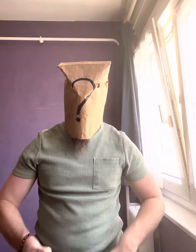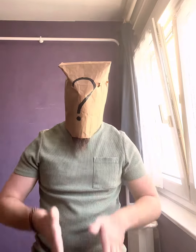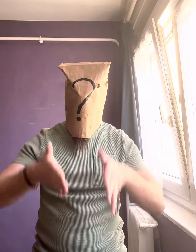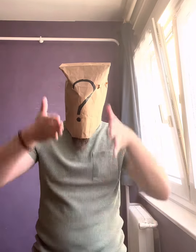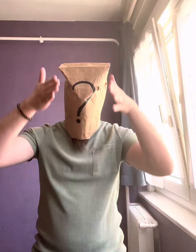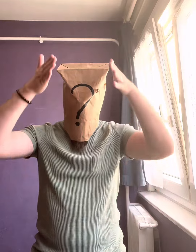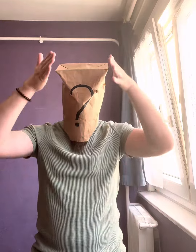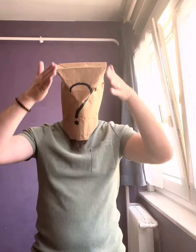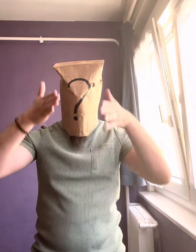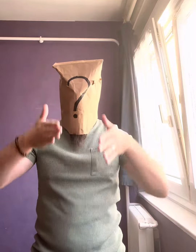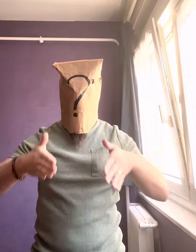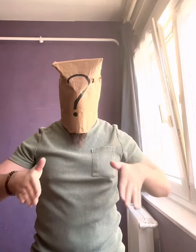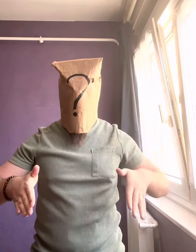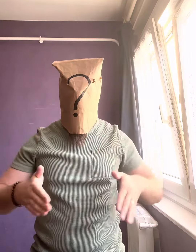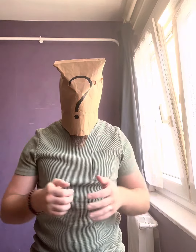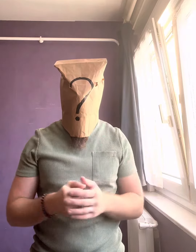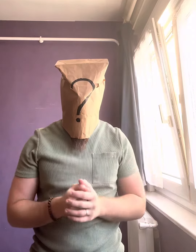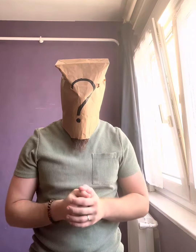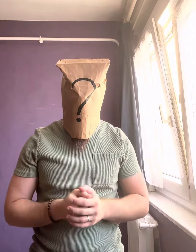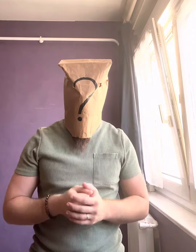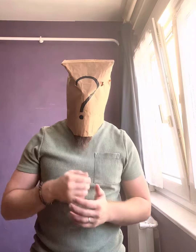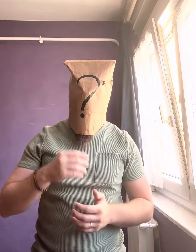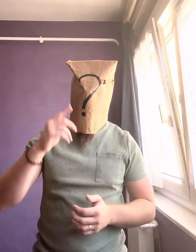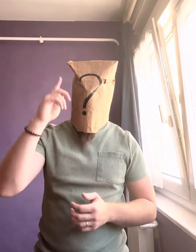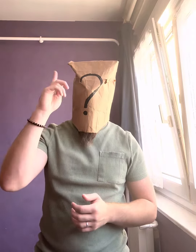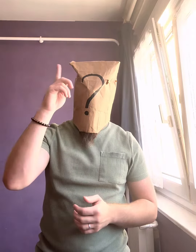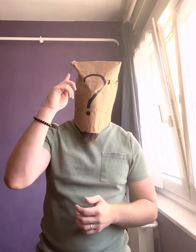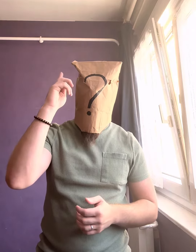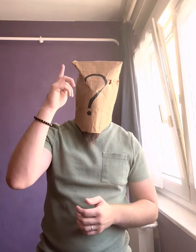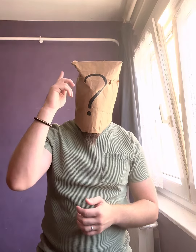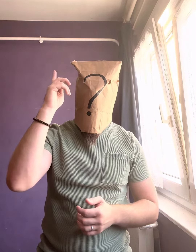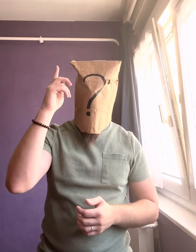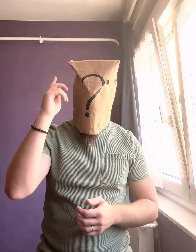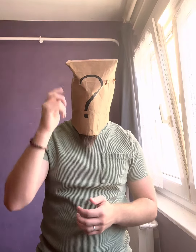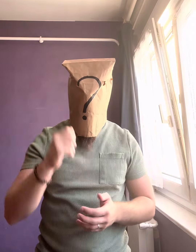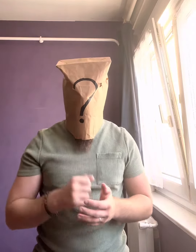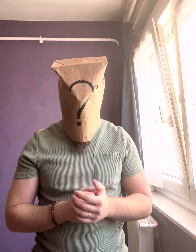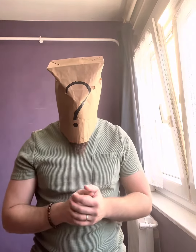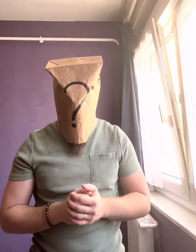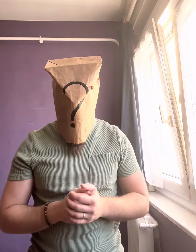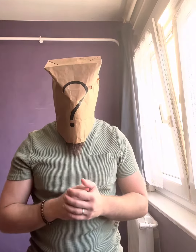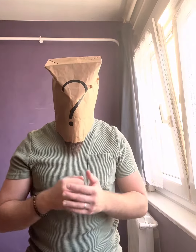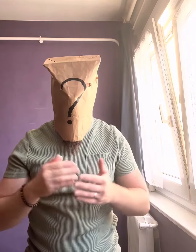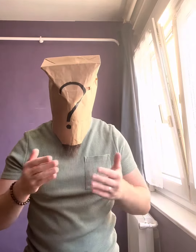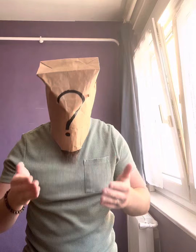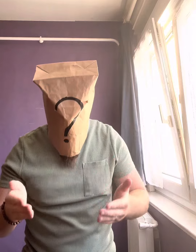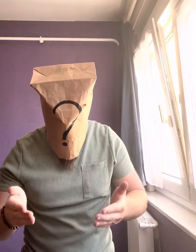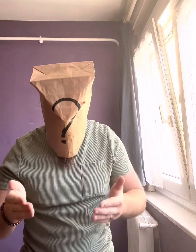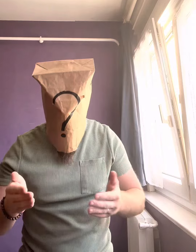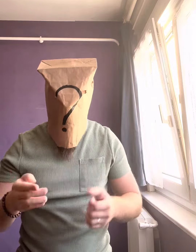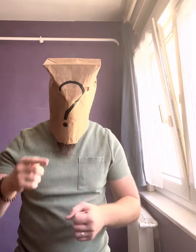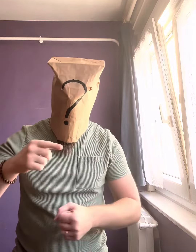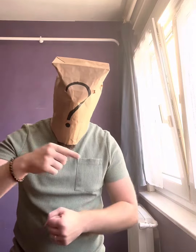aéroréfrigérantes elle est ainsi refroidies directement au contact de l'air j'espère que ce sujet vous a plu abonnez vous pour